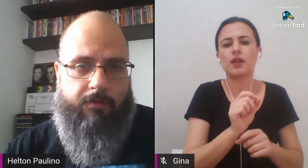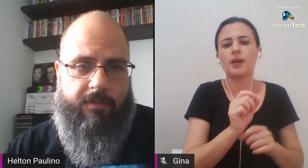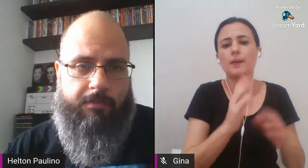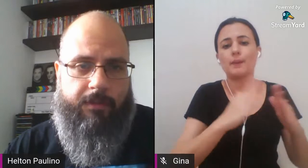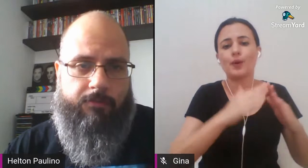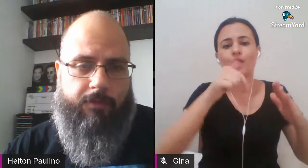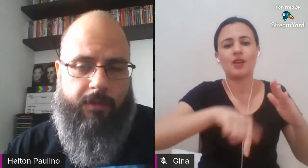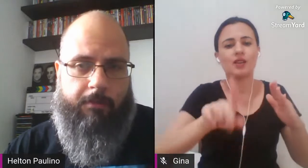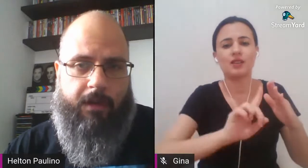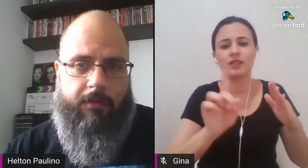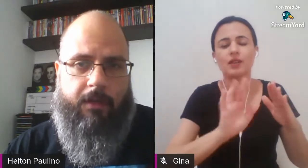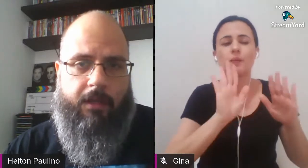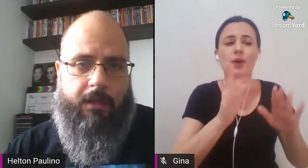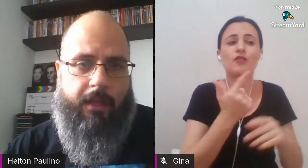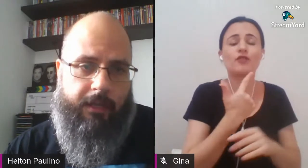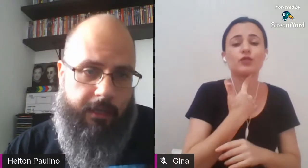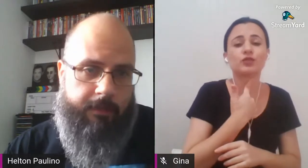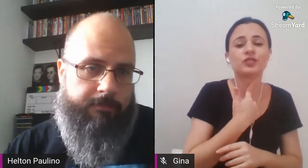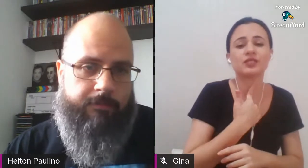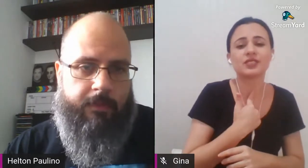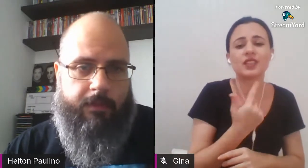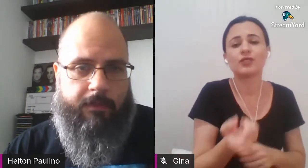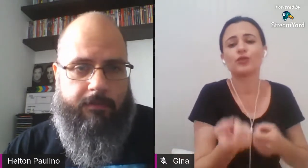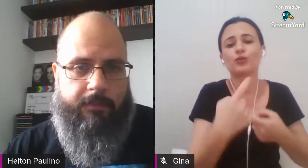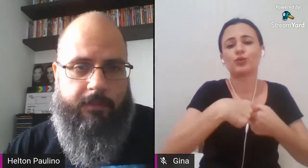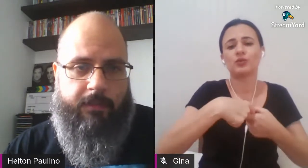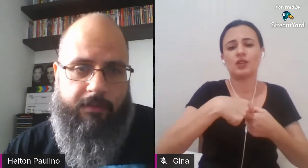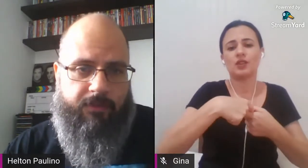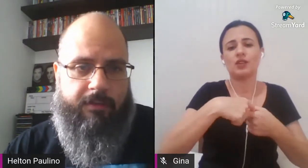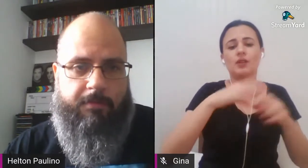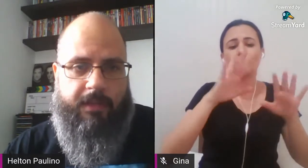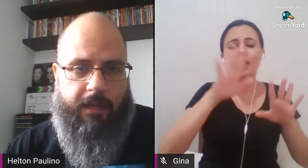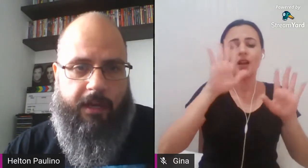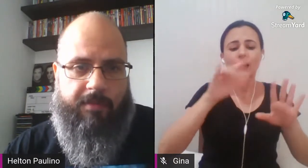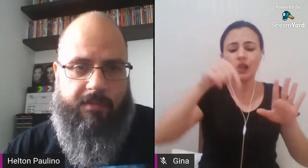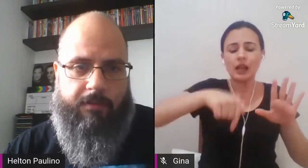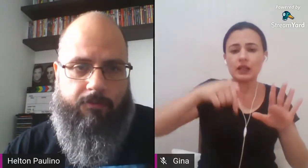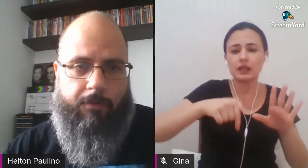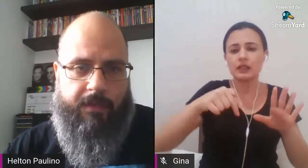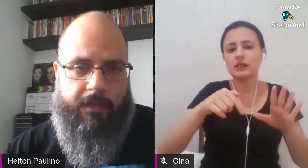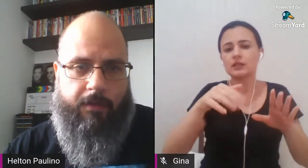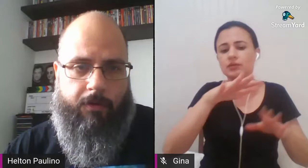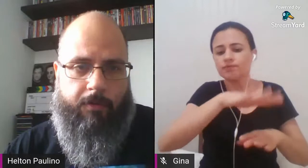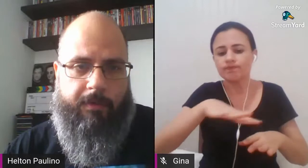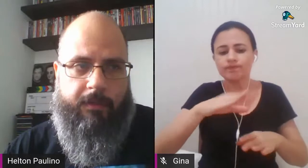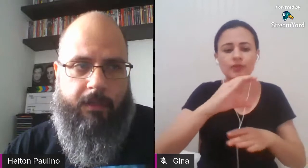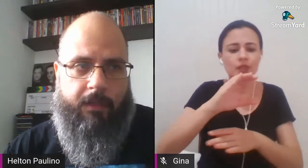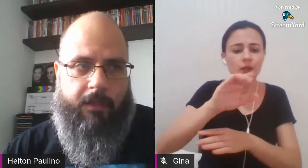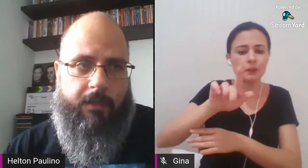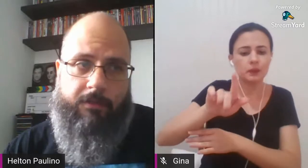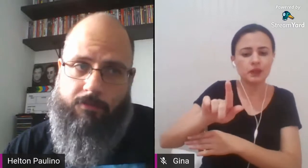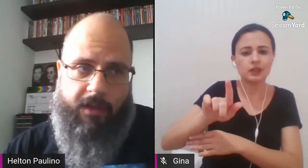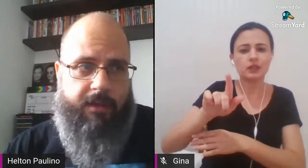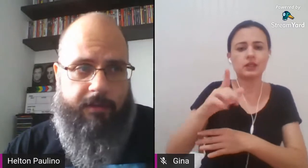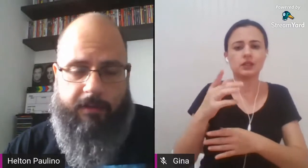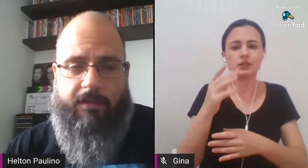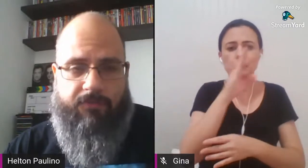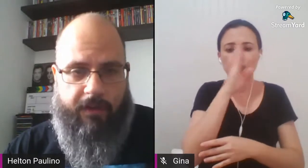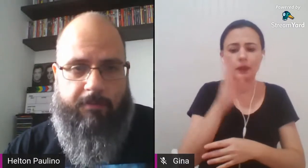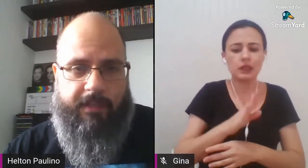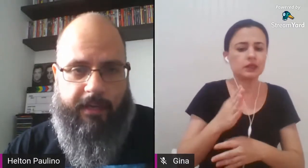ter o reconhecimento do seu trabalho aqui, e que, infelizmente, acaba sendo somente na Europa. Isso